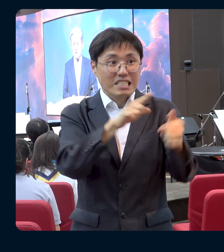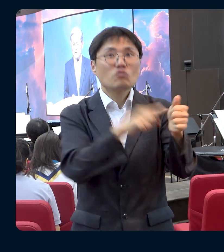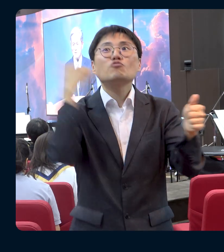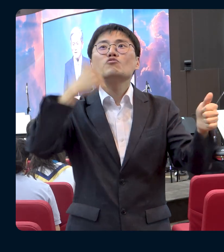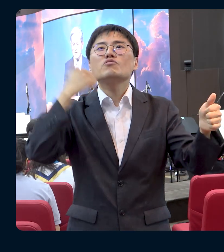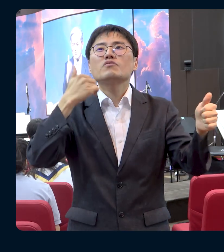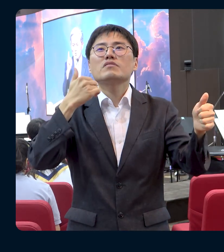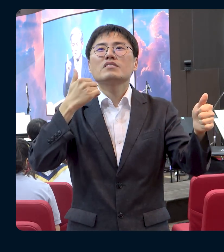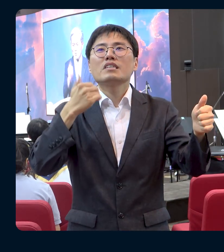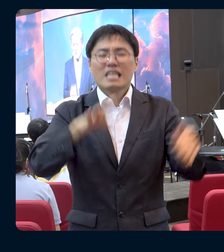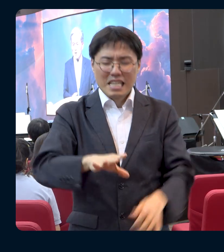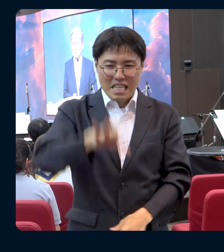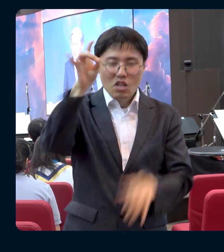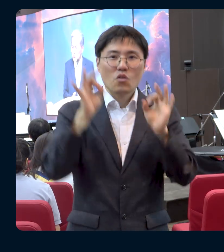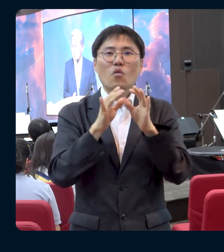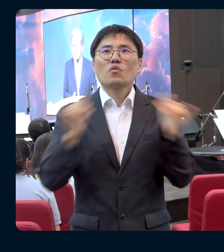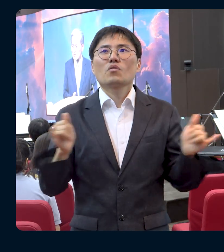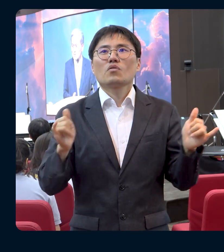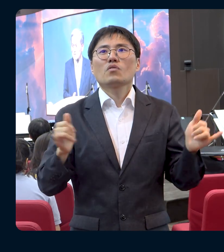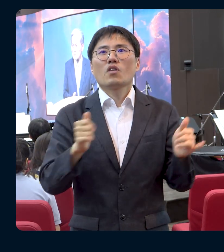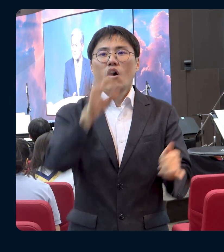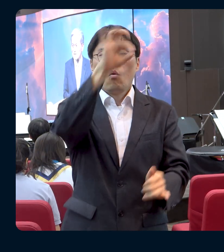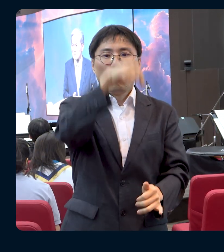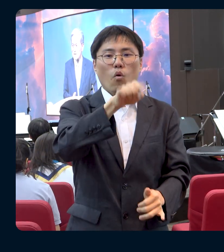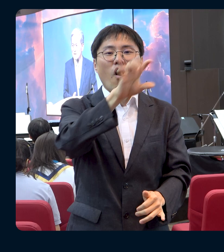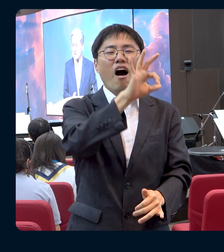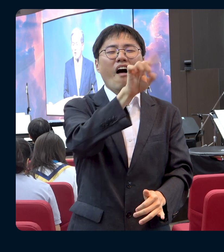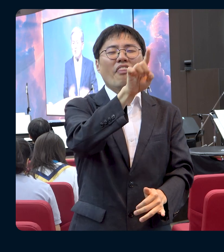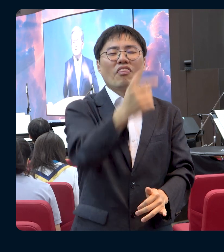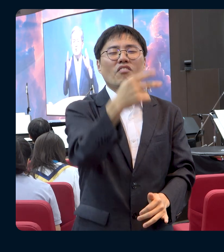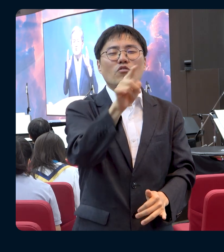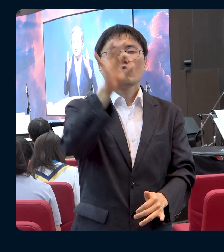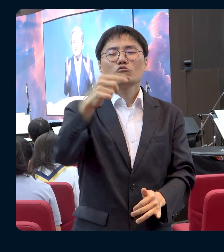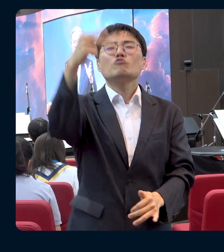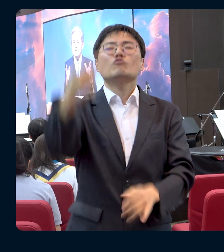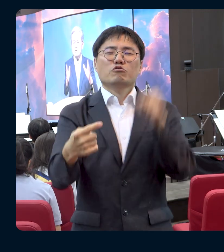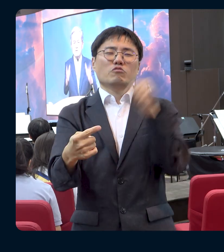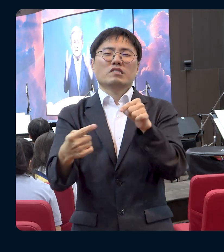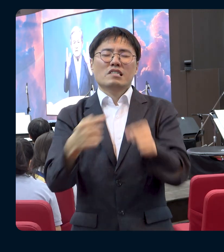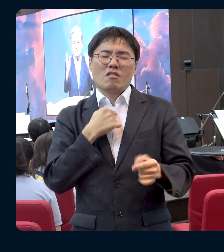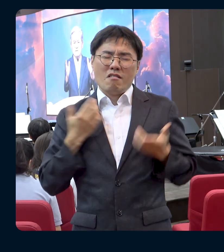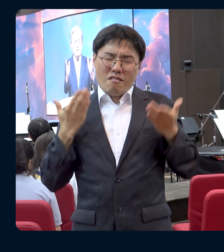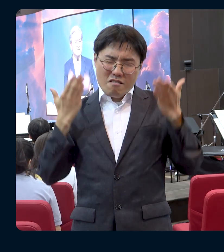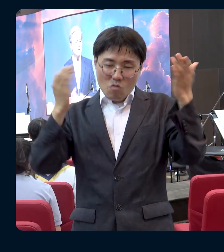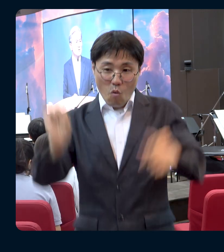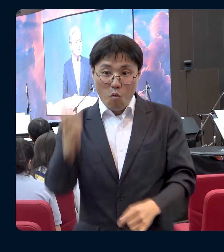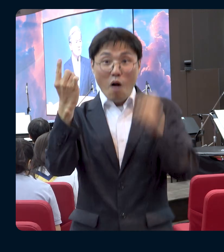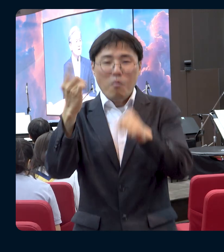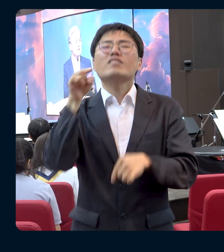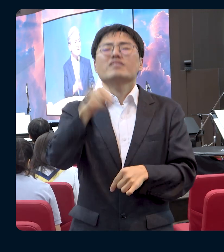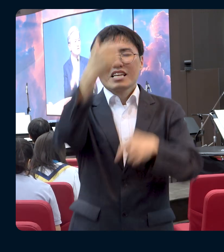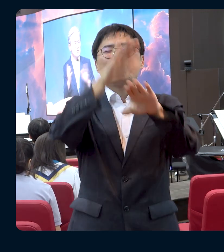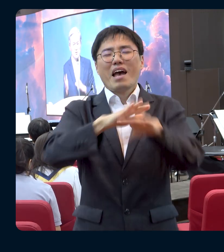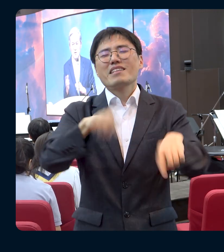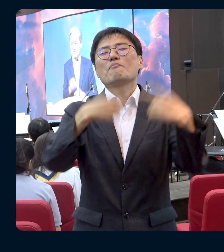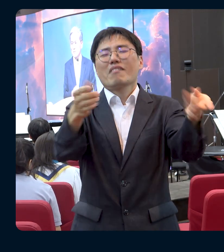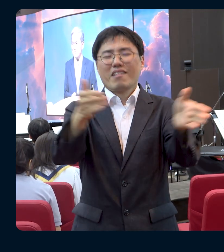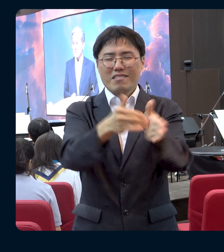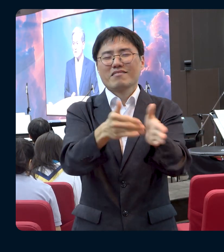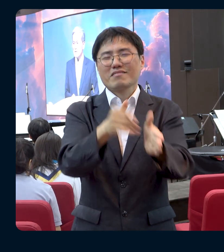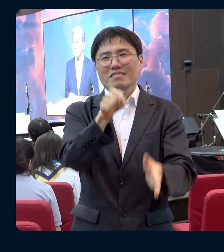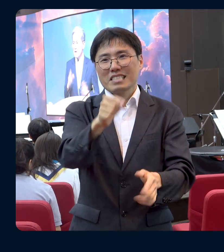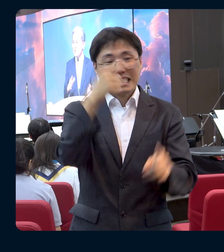바로 우리나라 최초의 선교사인 언더우드였거든요. 그러니까 언더우드의 헌신이 있었던 자리가 그 자리였기 때문에 그걸